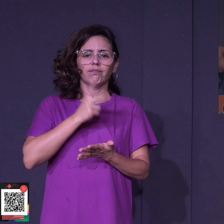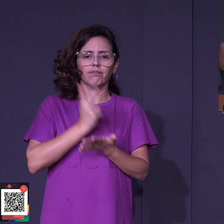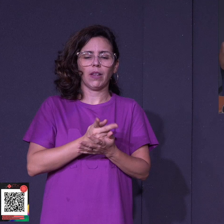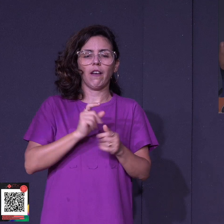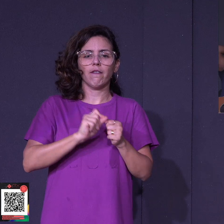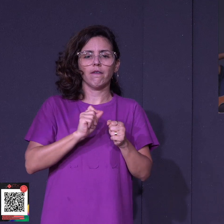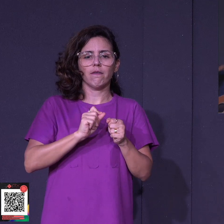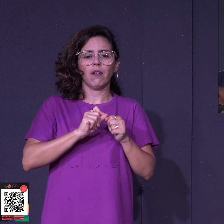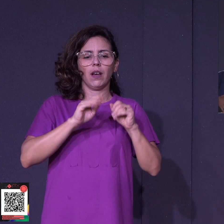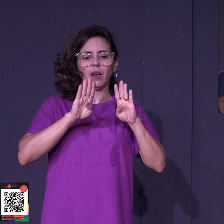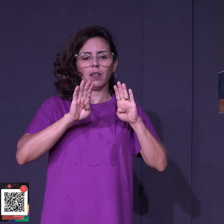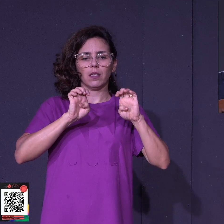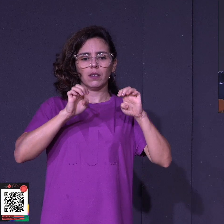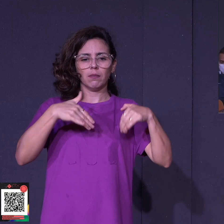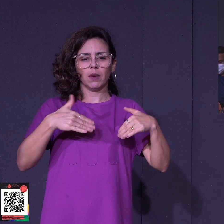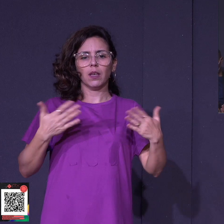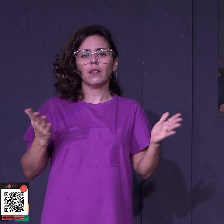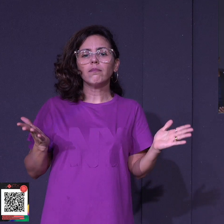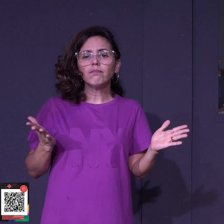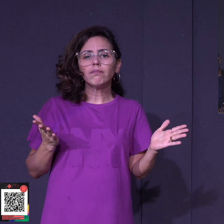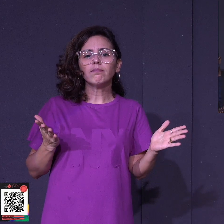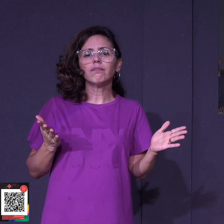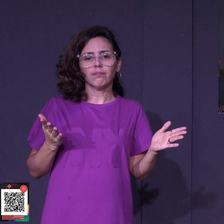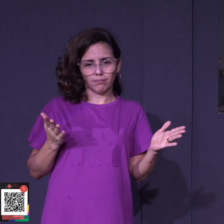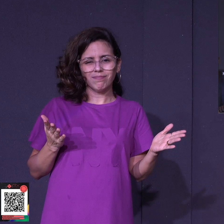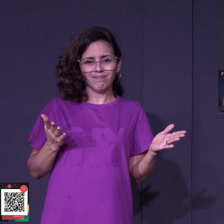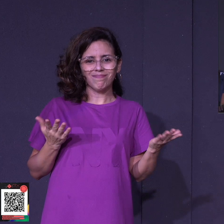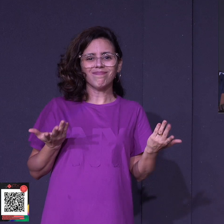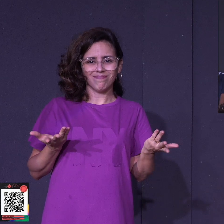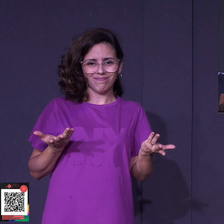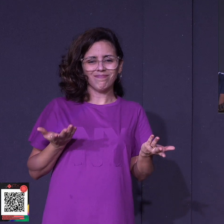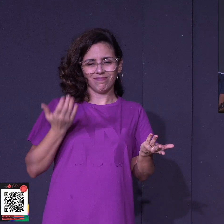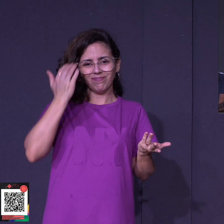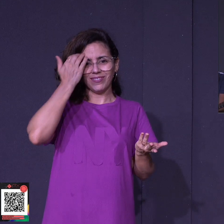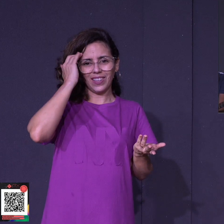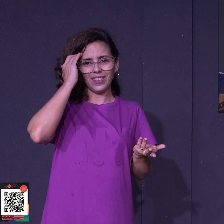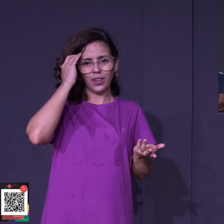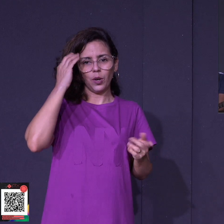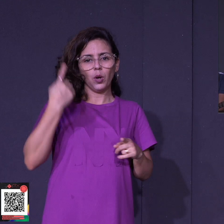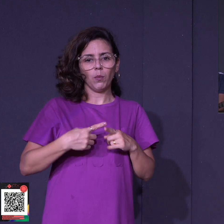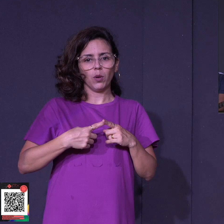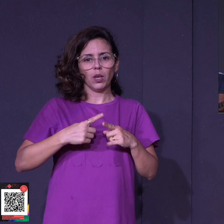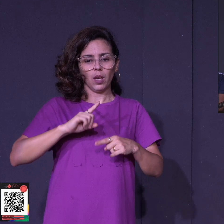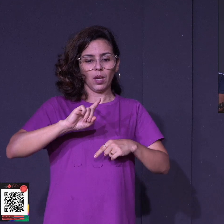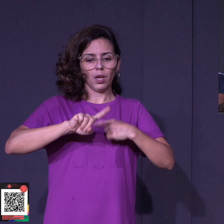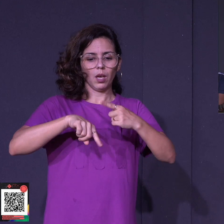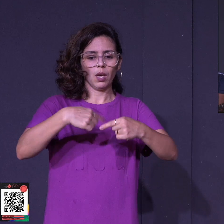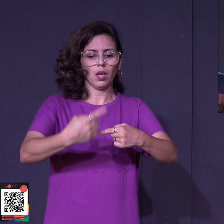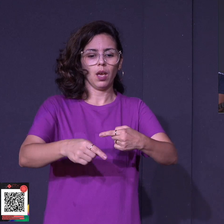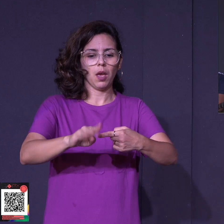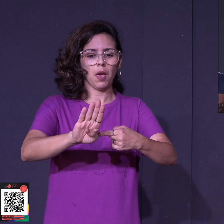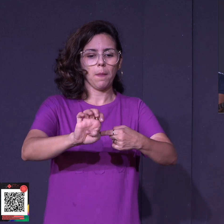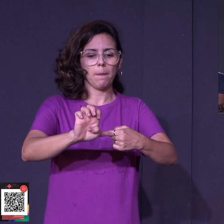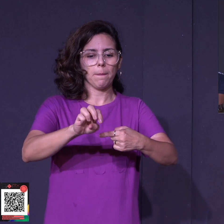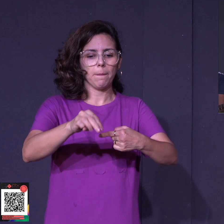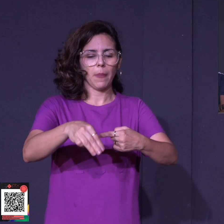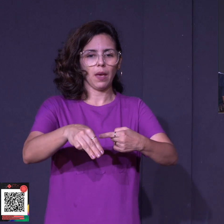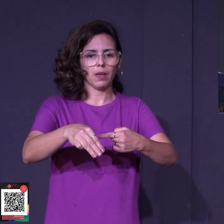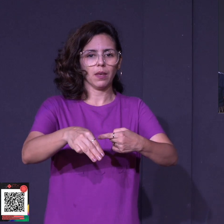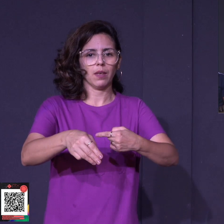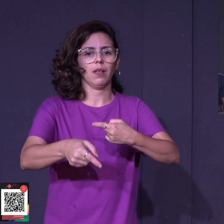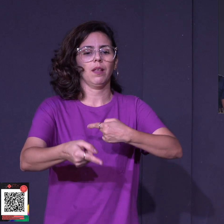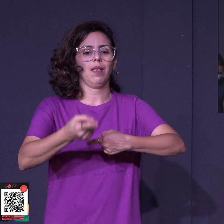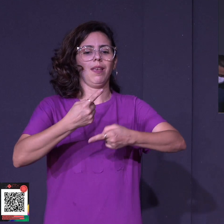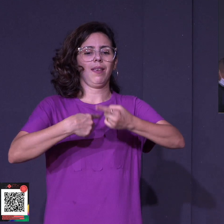tempo certo colheremos. Portanto, enquanto você tiver a